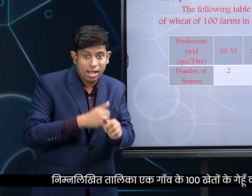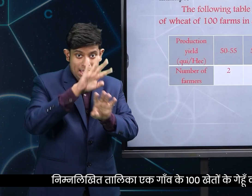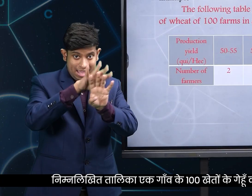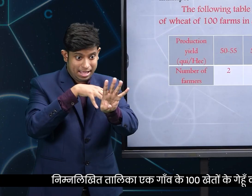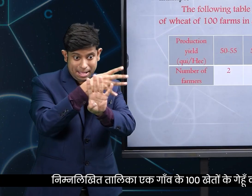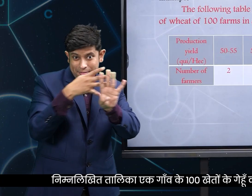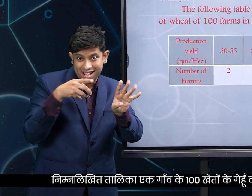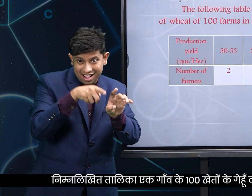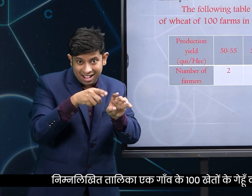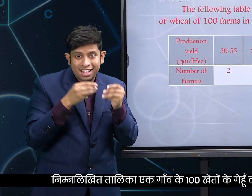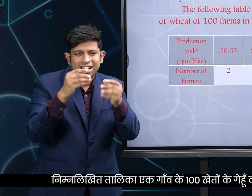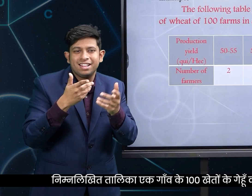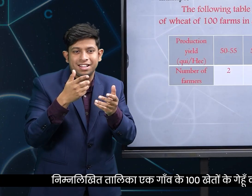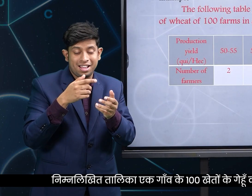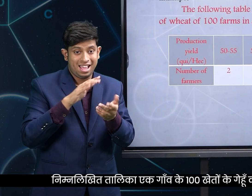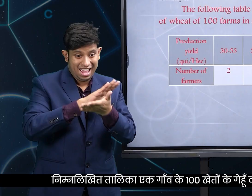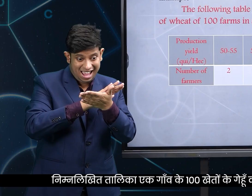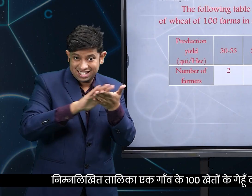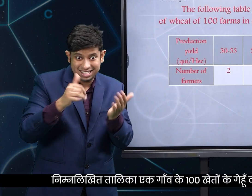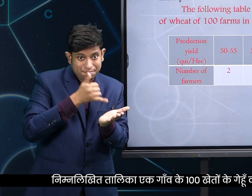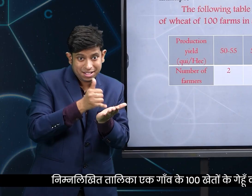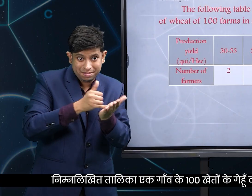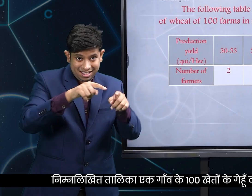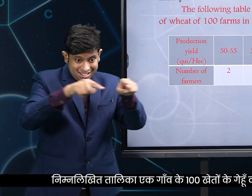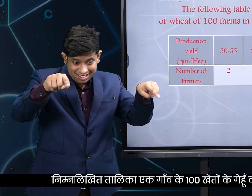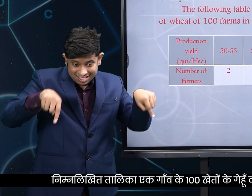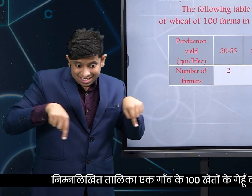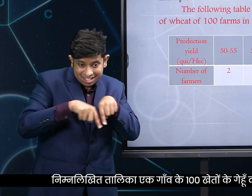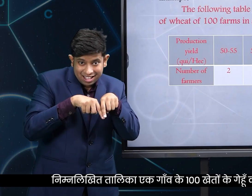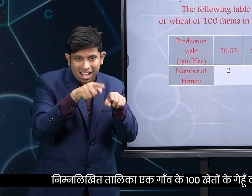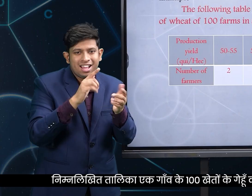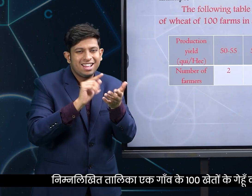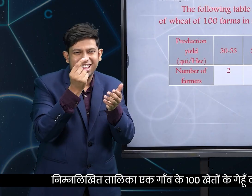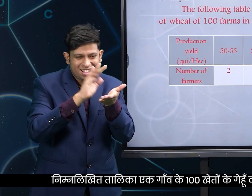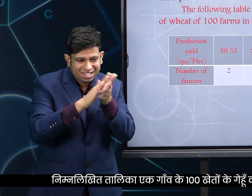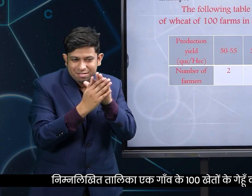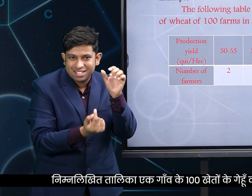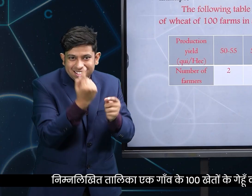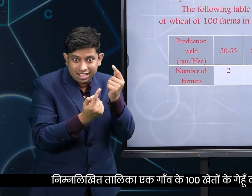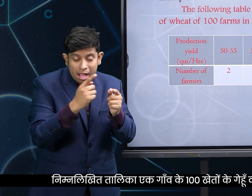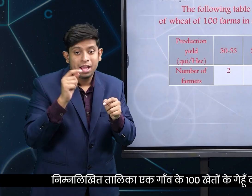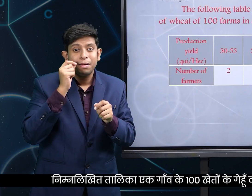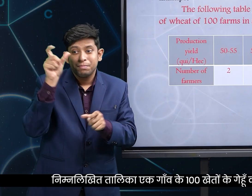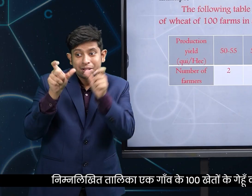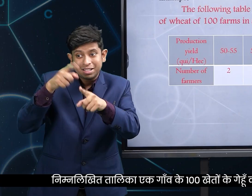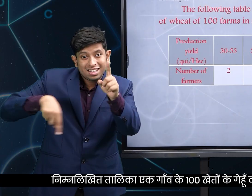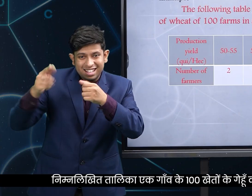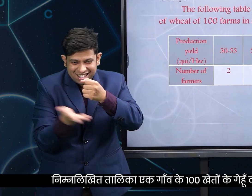निम्नलिखित तालिका एक गांव के 100 खेतों के गेहूं की प्रति हेक्टर